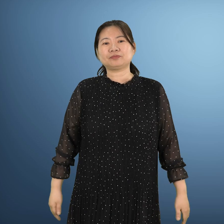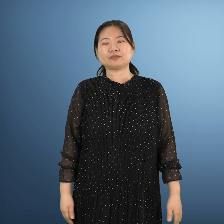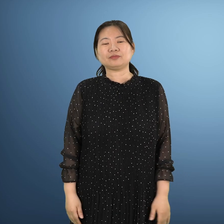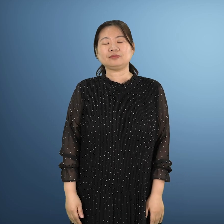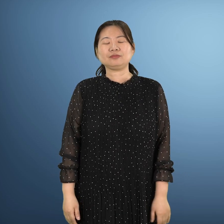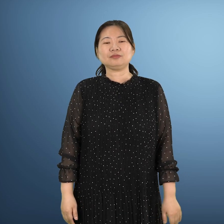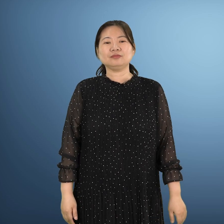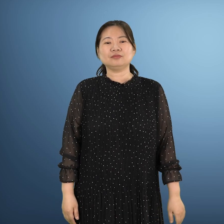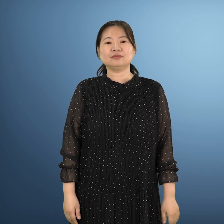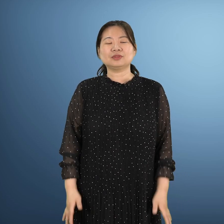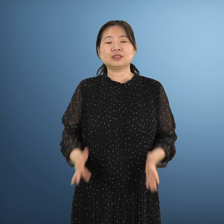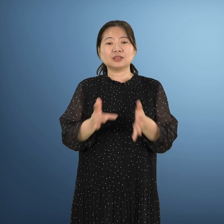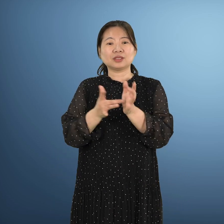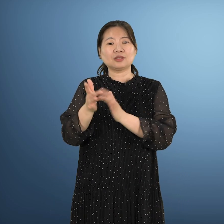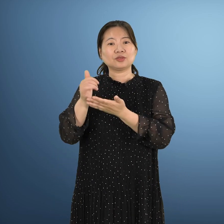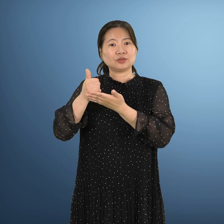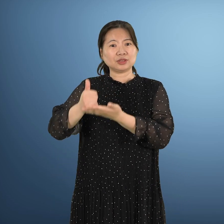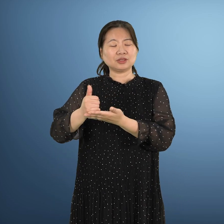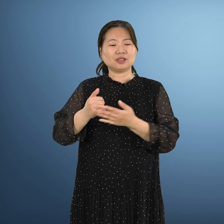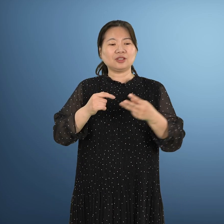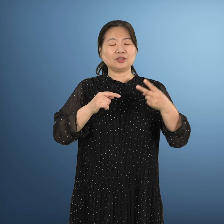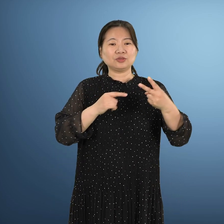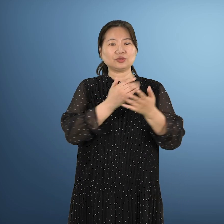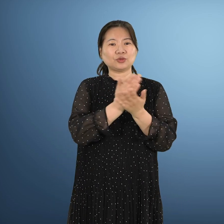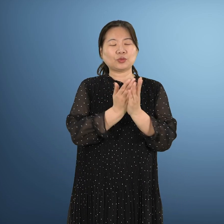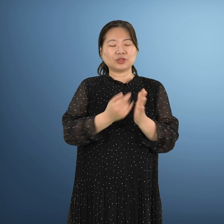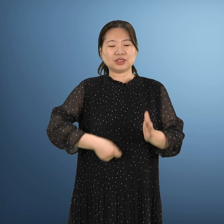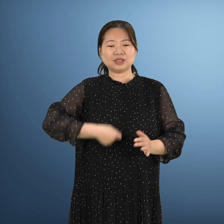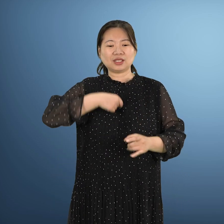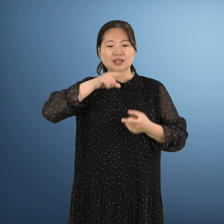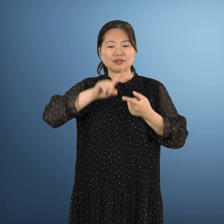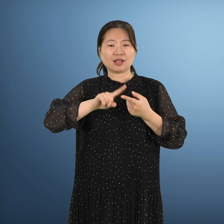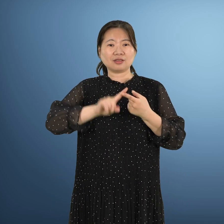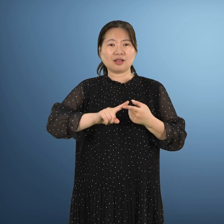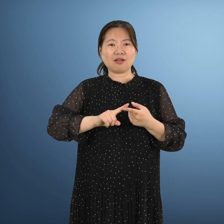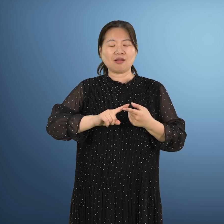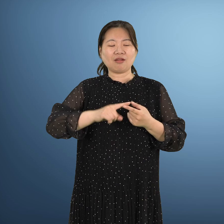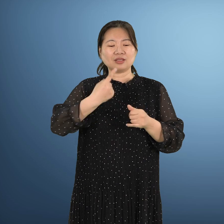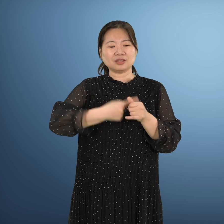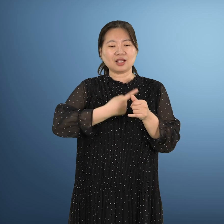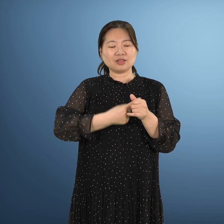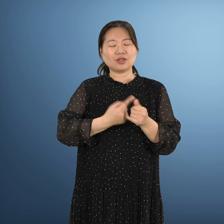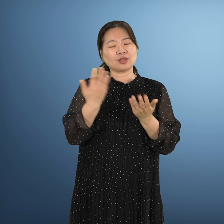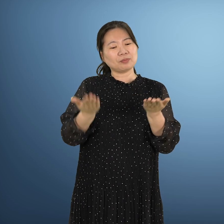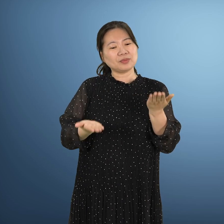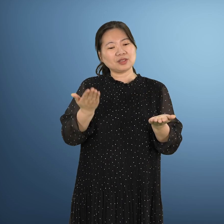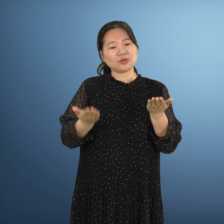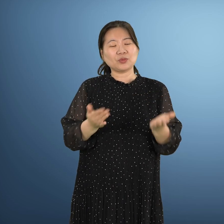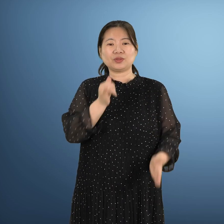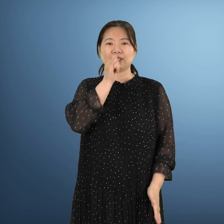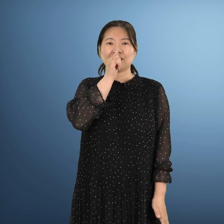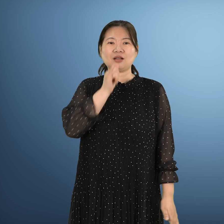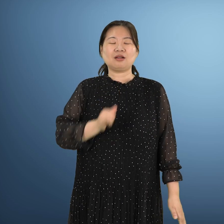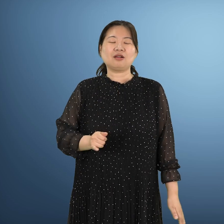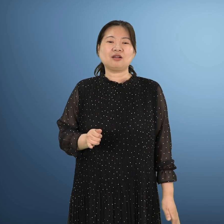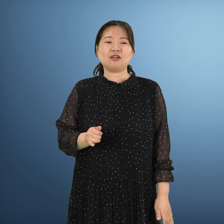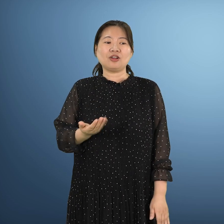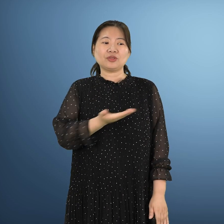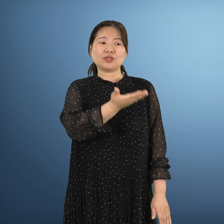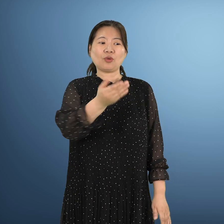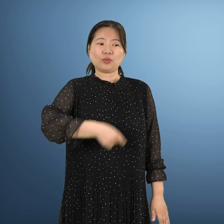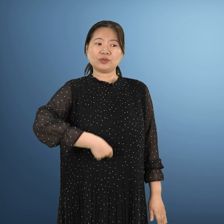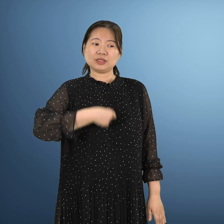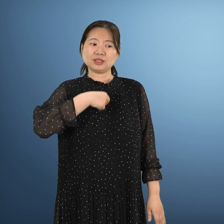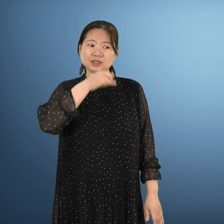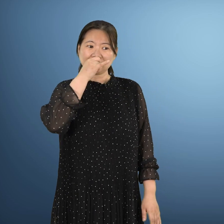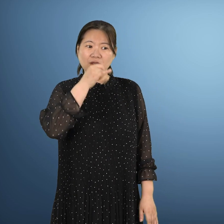자, 여기서 예수님이 두 종류의 의를 자연스럽게 비교를 해놨어요. 너희의